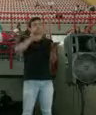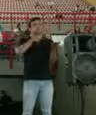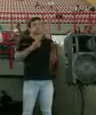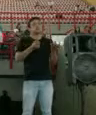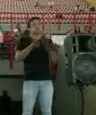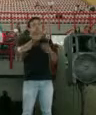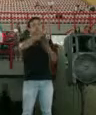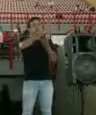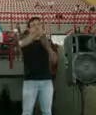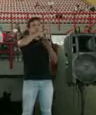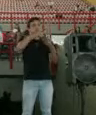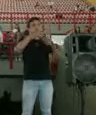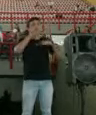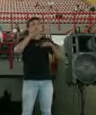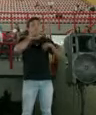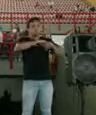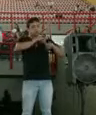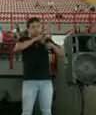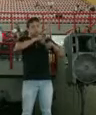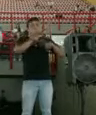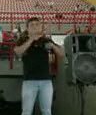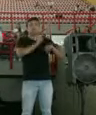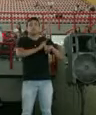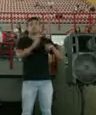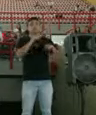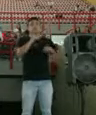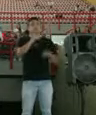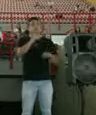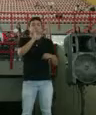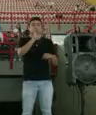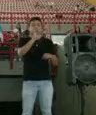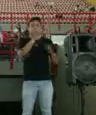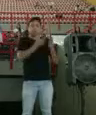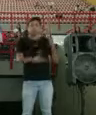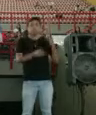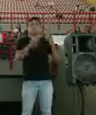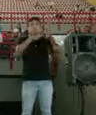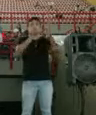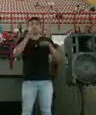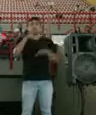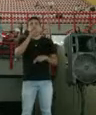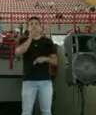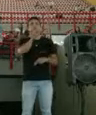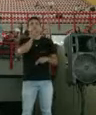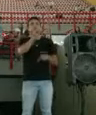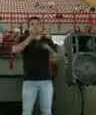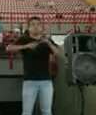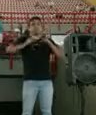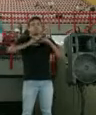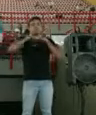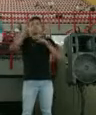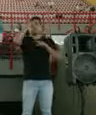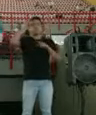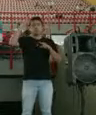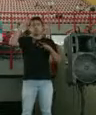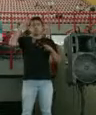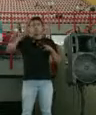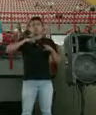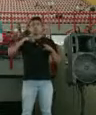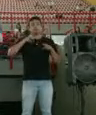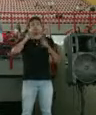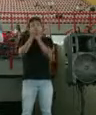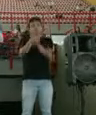urinar, para poder perder sódio, né? Diurético é proibido para quem é atleta.